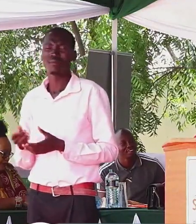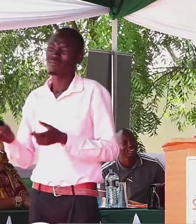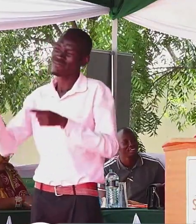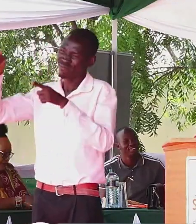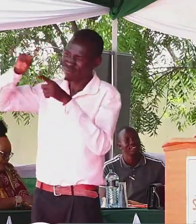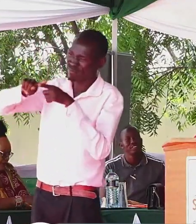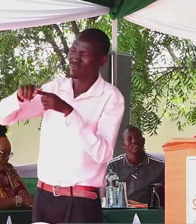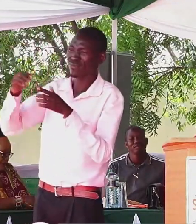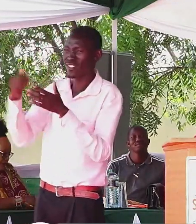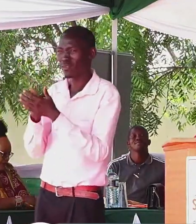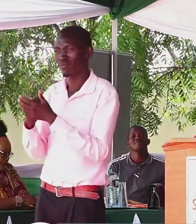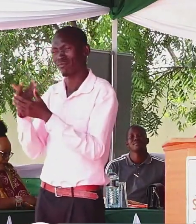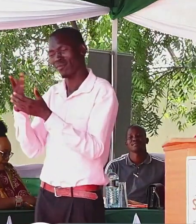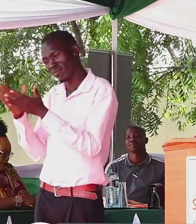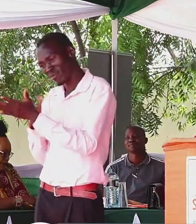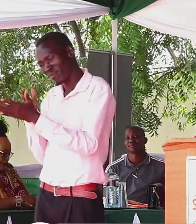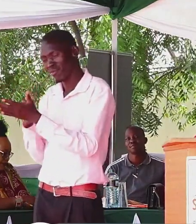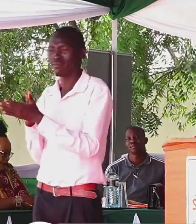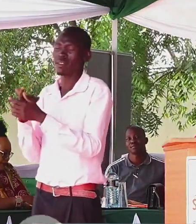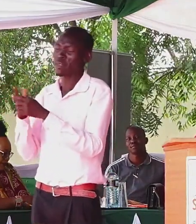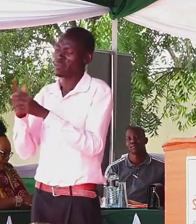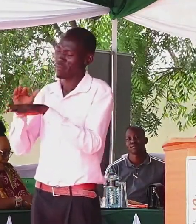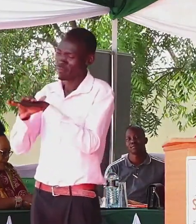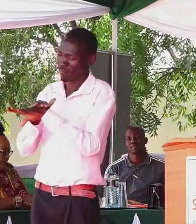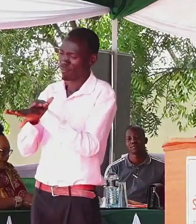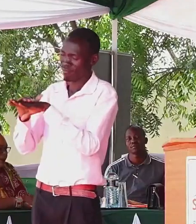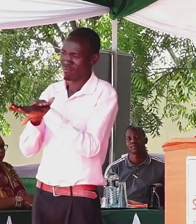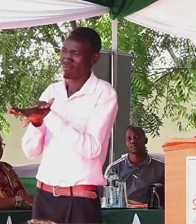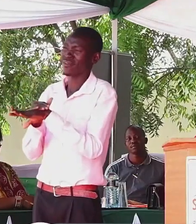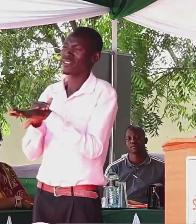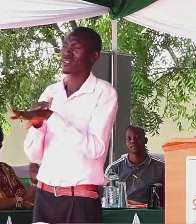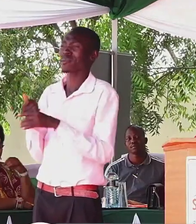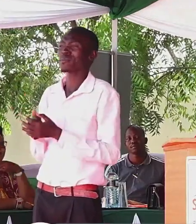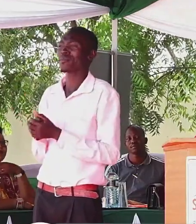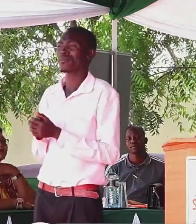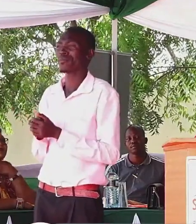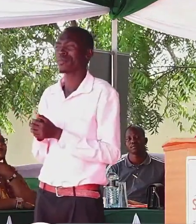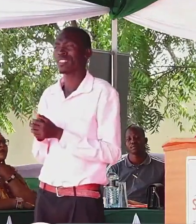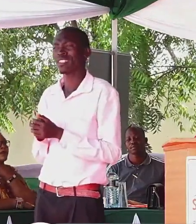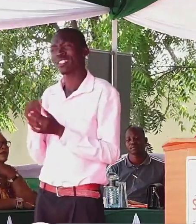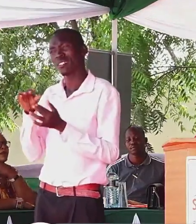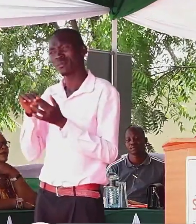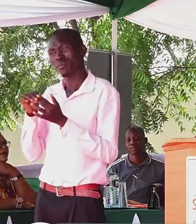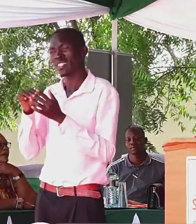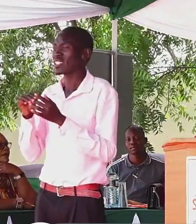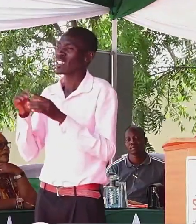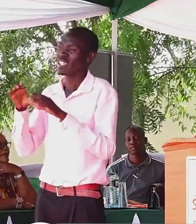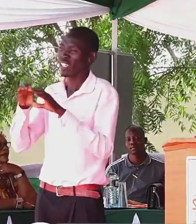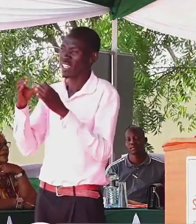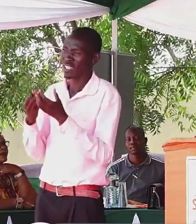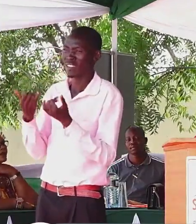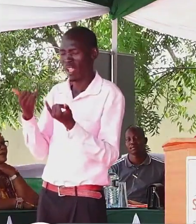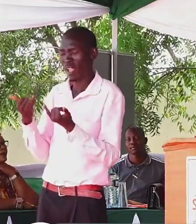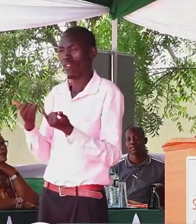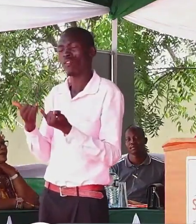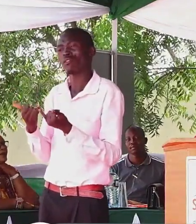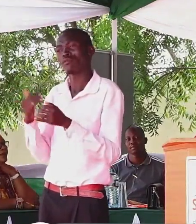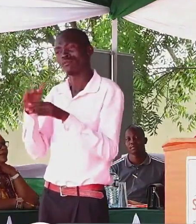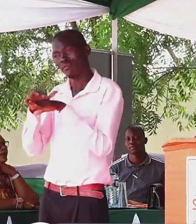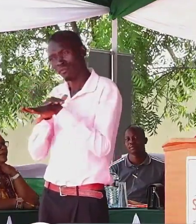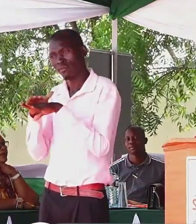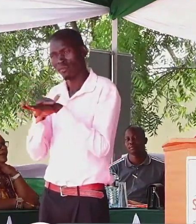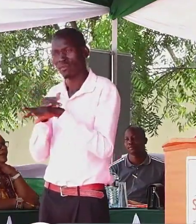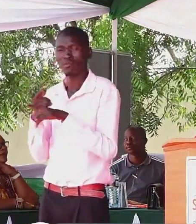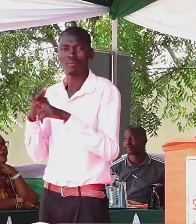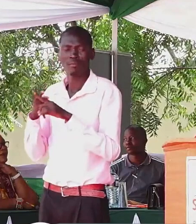hiyo klasi na pole especially hii darasa bali tuko bas.